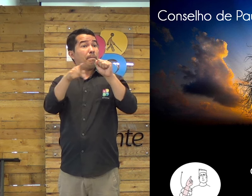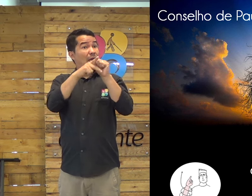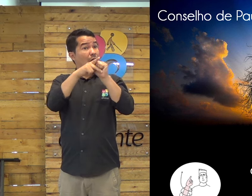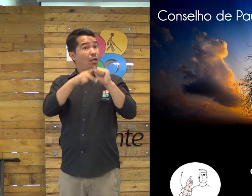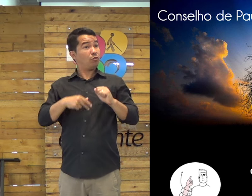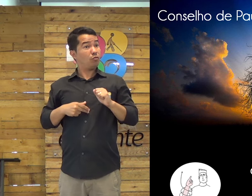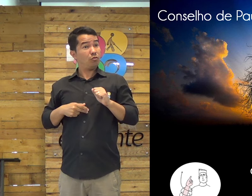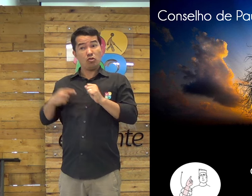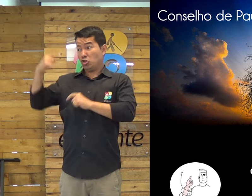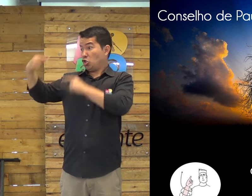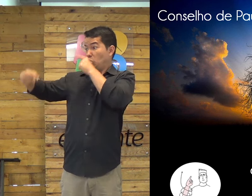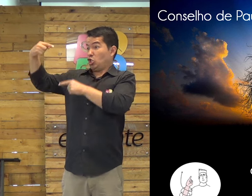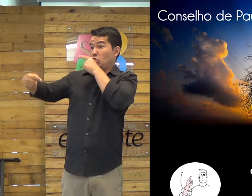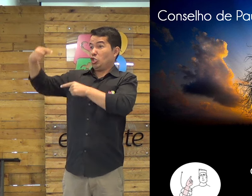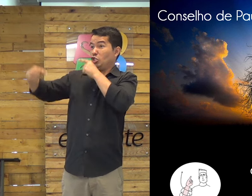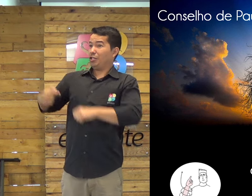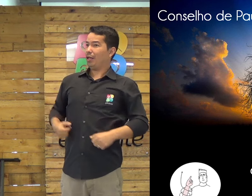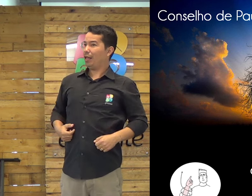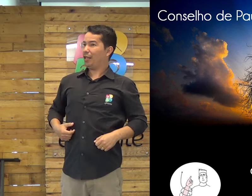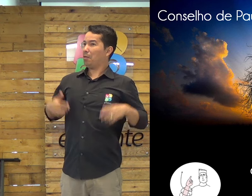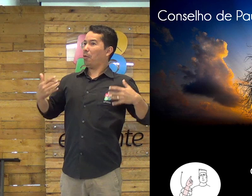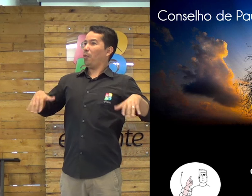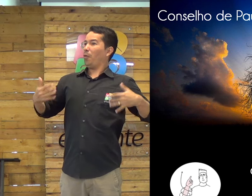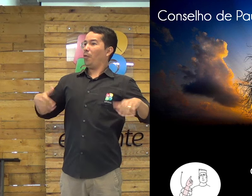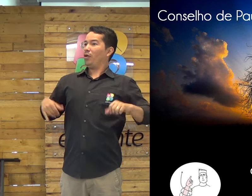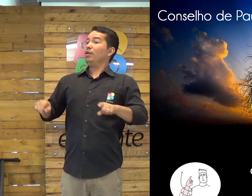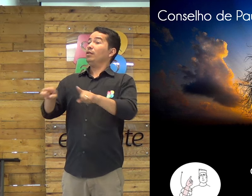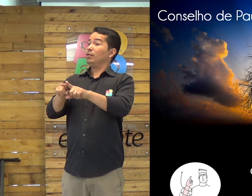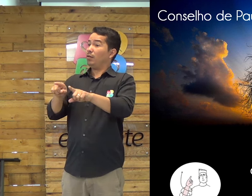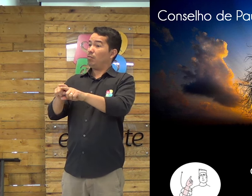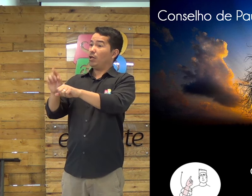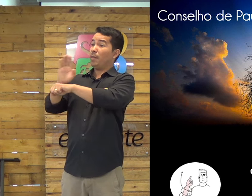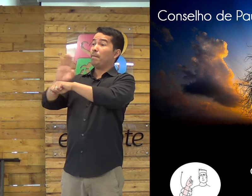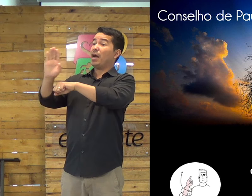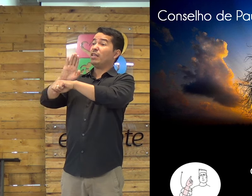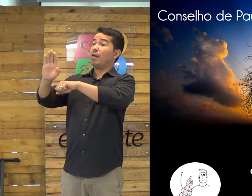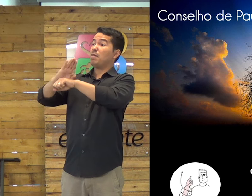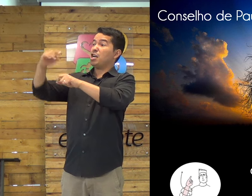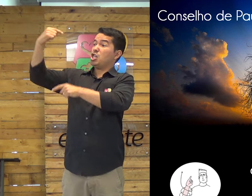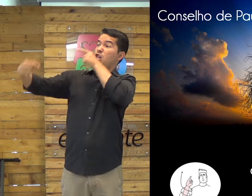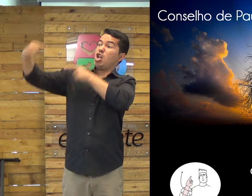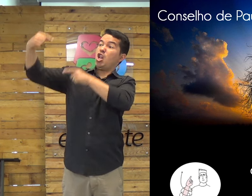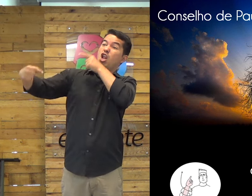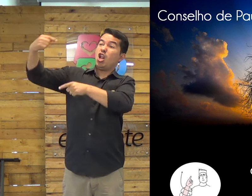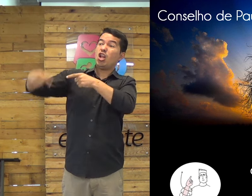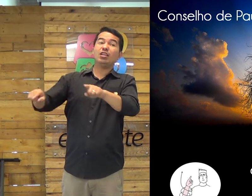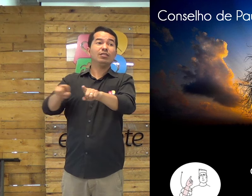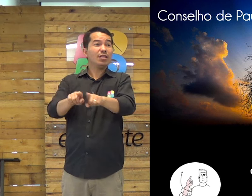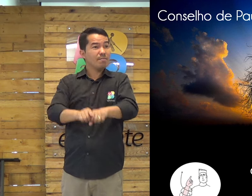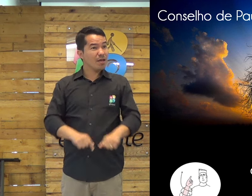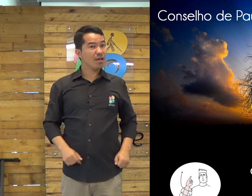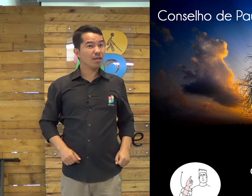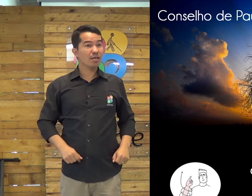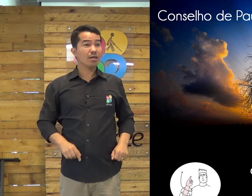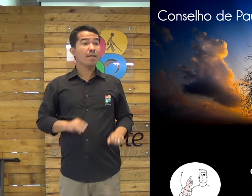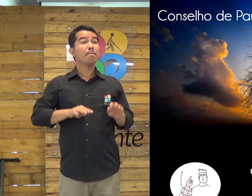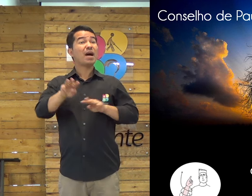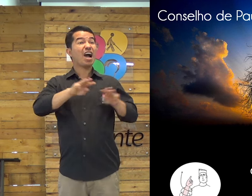Paulo tinha muito problema, ele tinha problema com Pedro, porque os dois separaram para discutir, você sabia? Com Barnabé também já